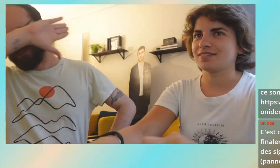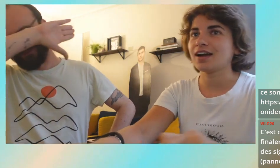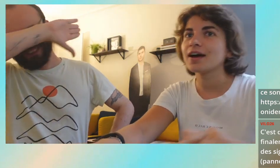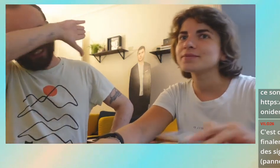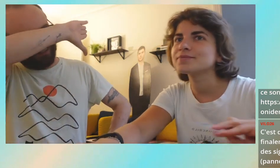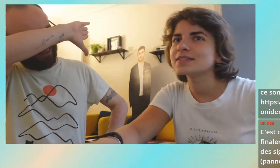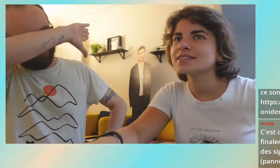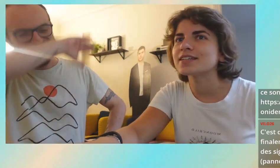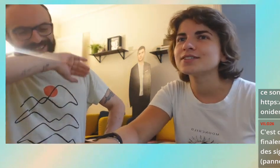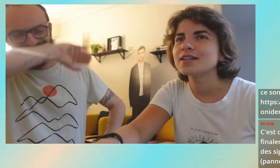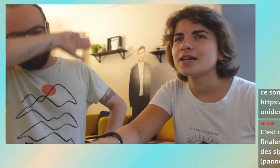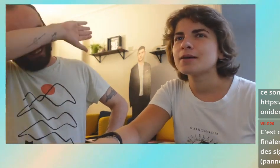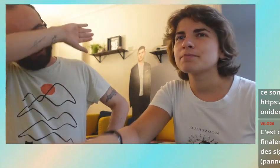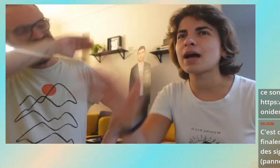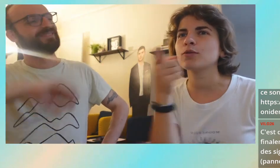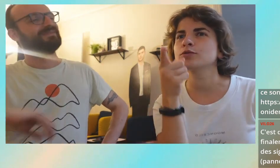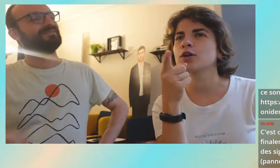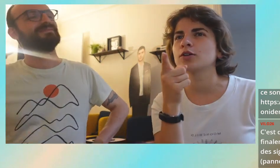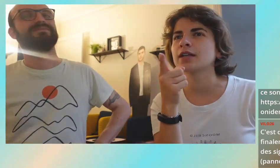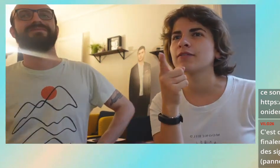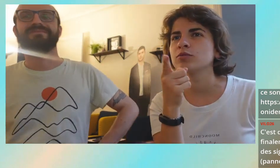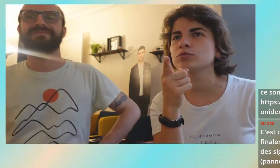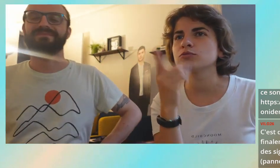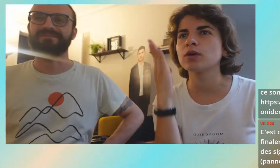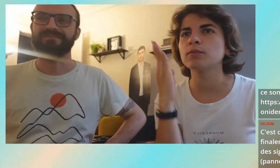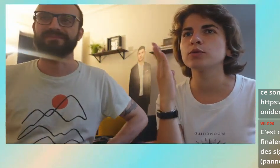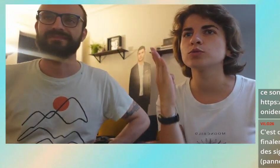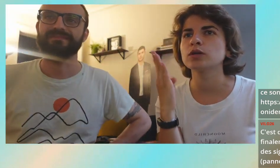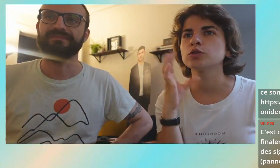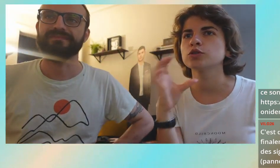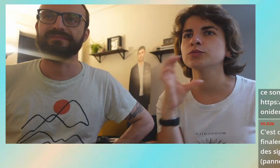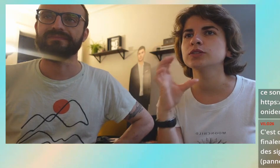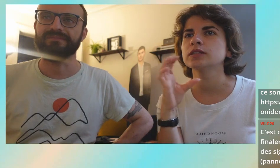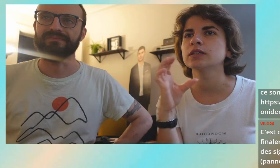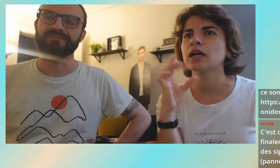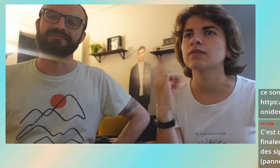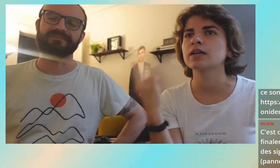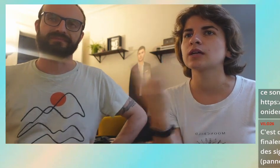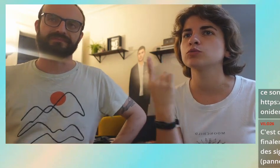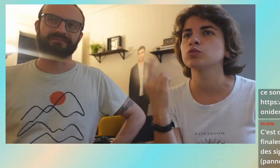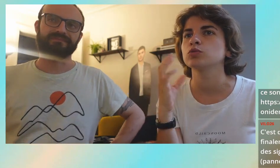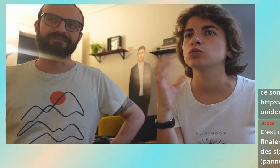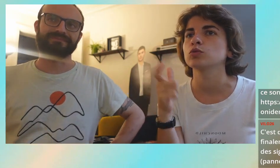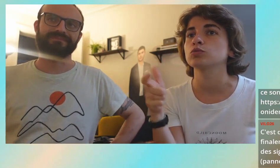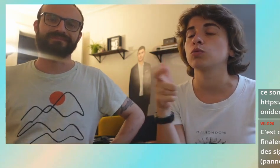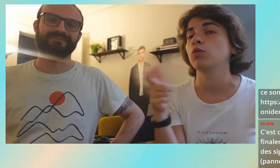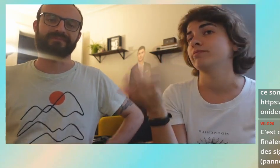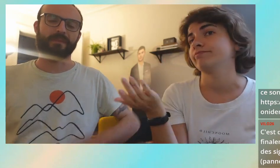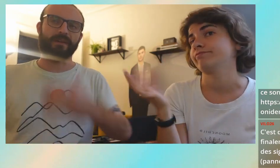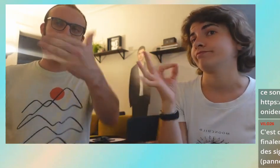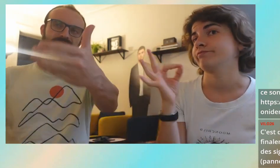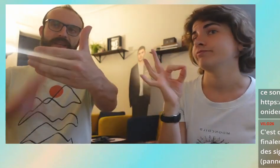Ah, Cache les maintenant. yeux. Par contre, en avion, tu as besoin de communiquer avec la tour de contrôle. FaceTime.